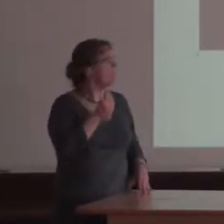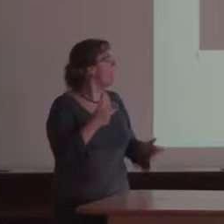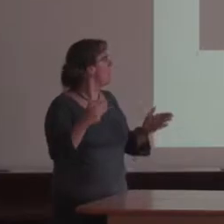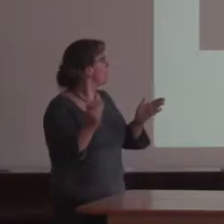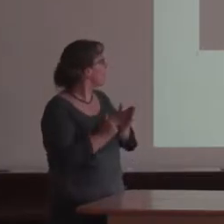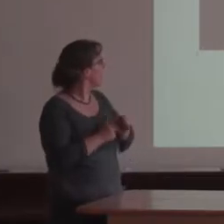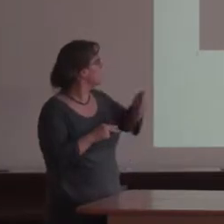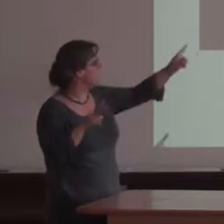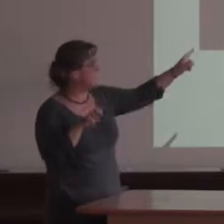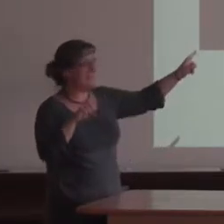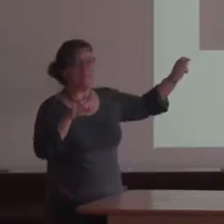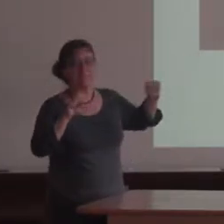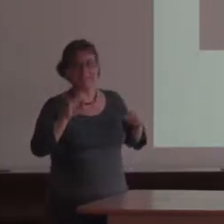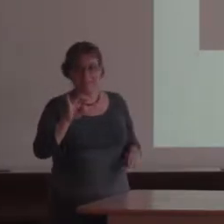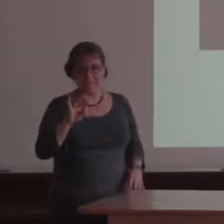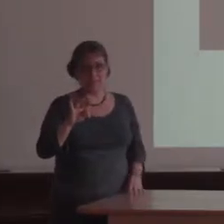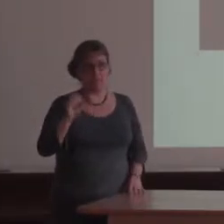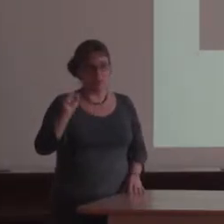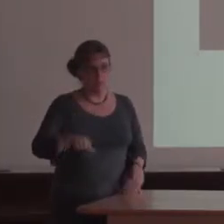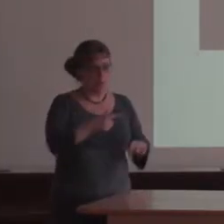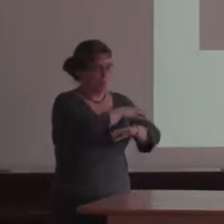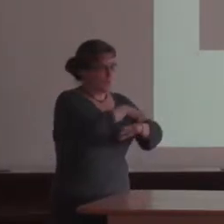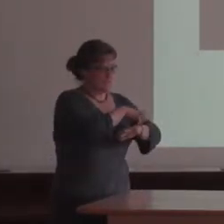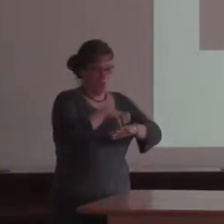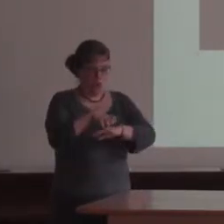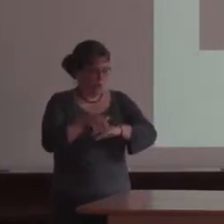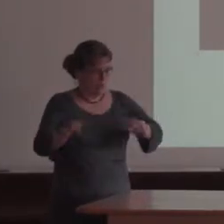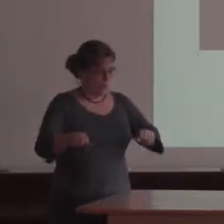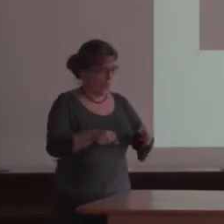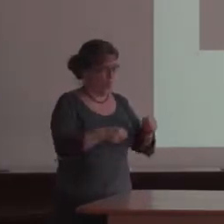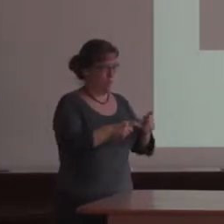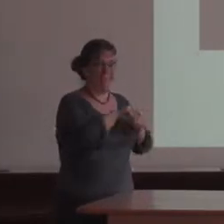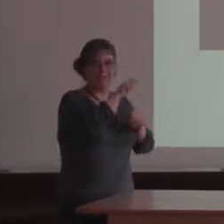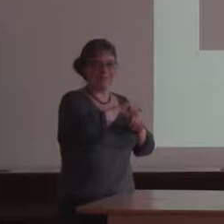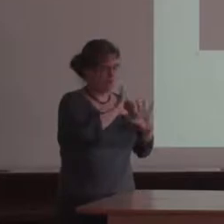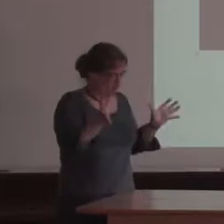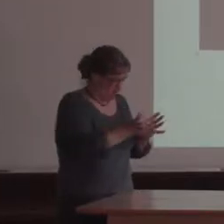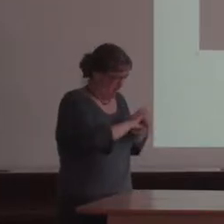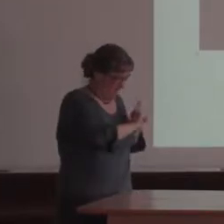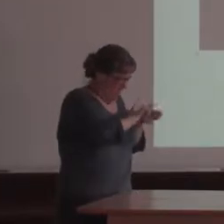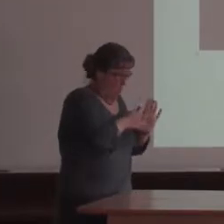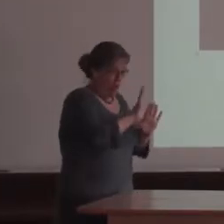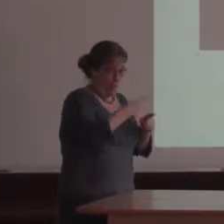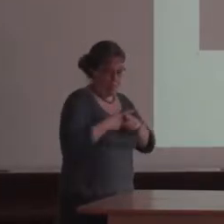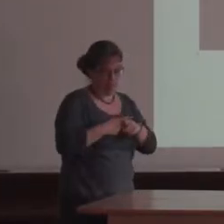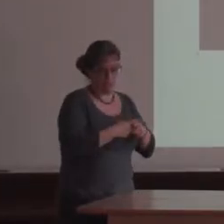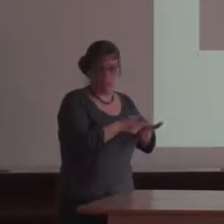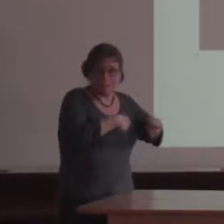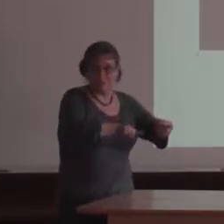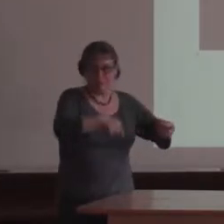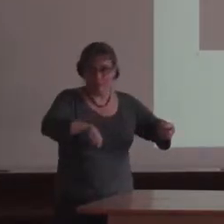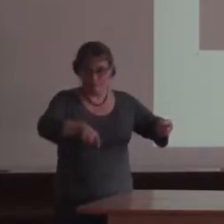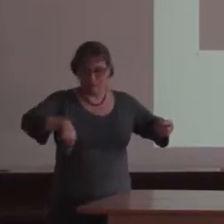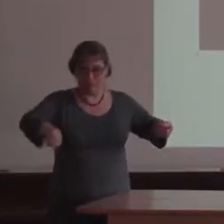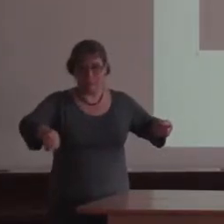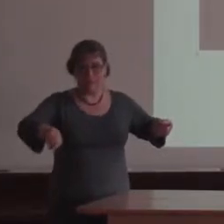de distribuer l'exécution des tests entre plusieurs process en lui passant l'option N. Donc si je lui mets -N4, ça lancera